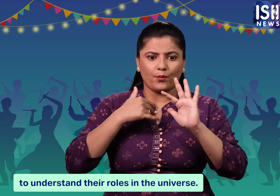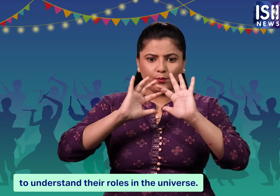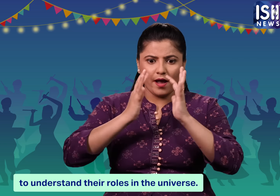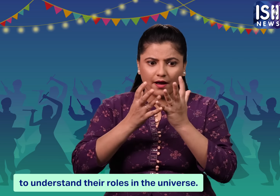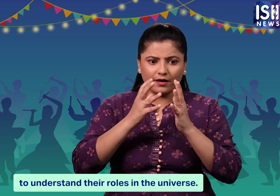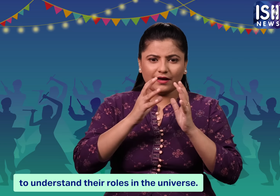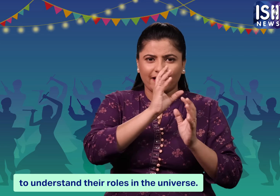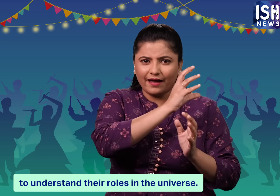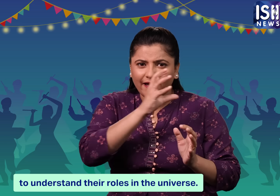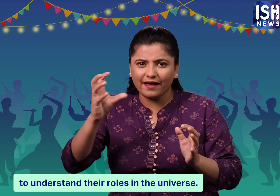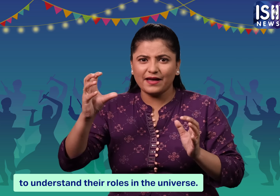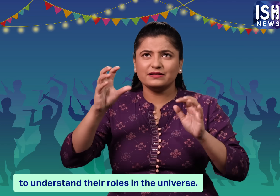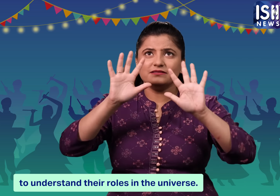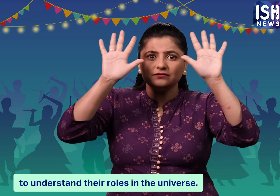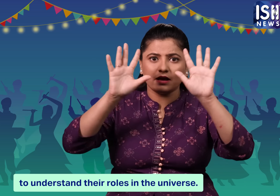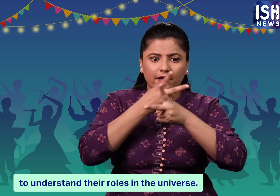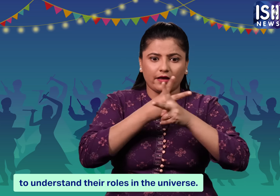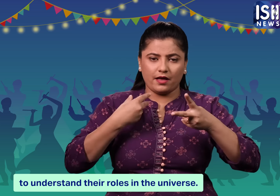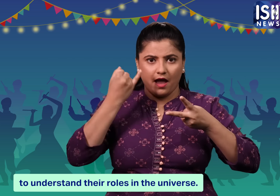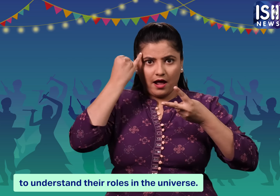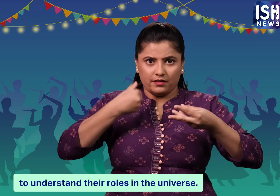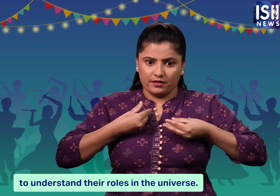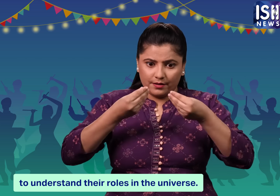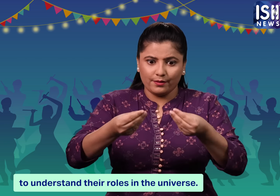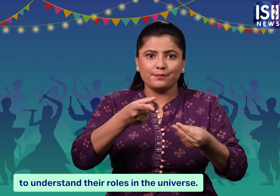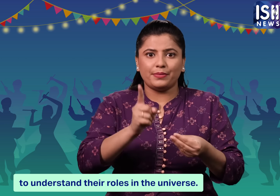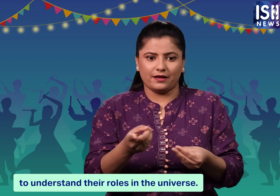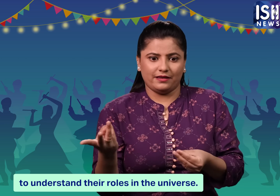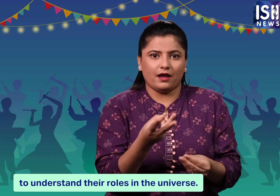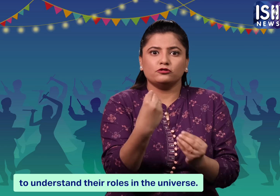समझने के लिए ध्यान करने को कहा।